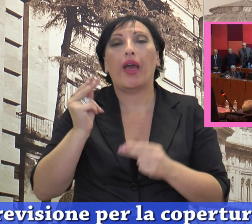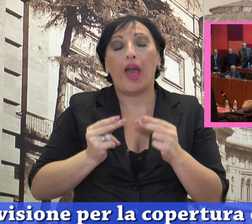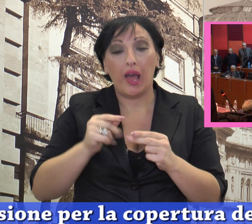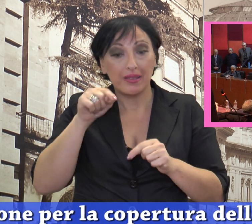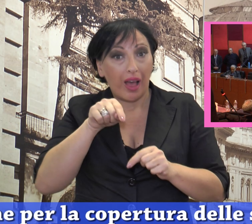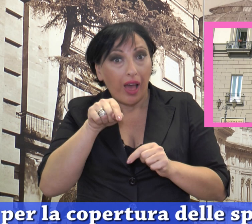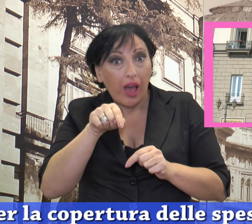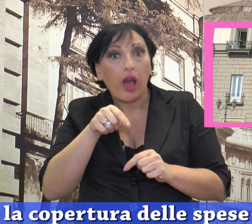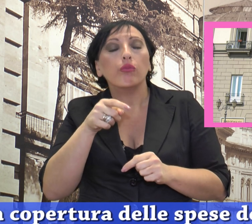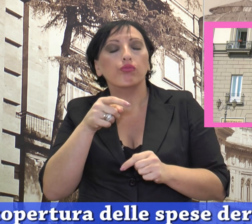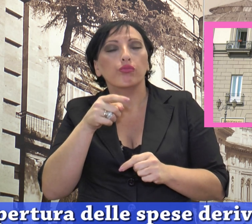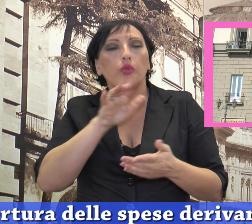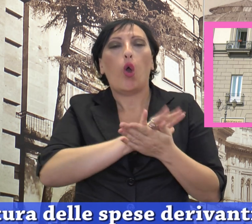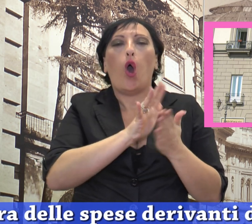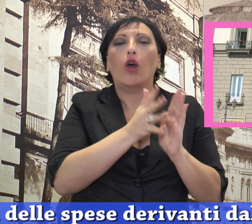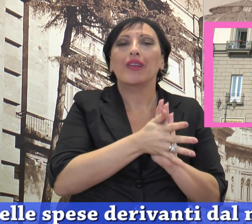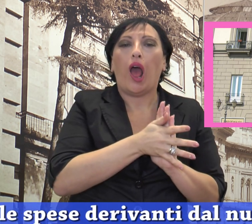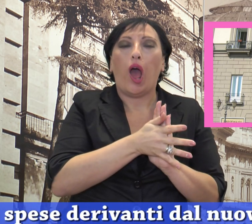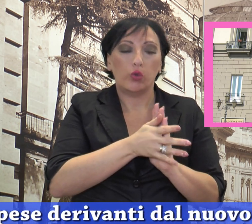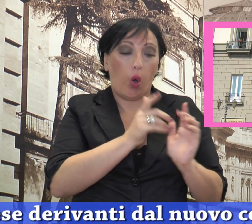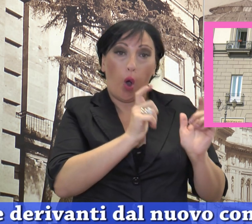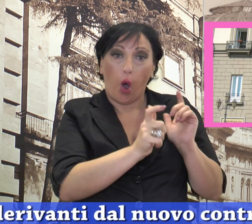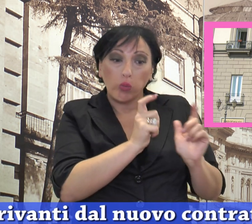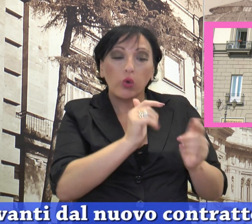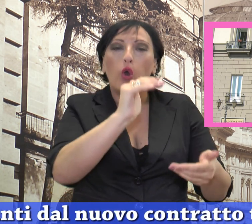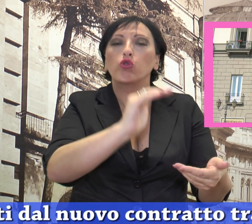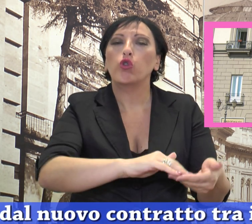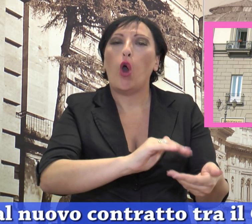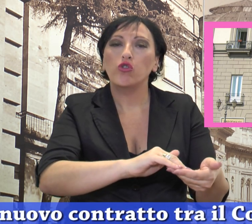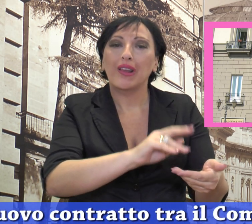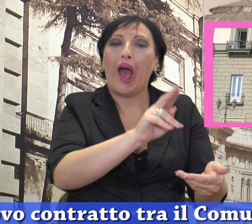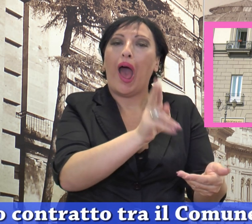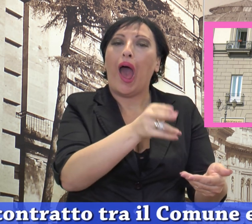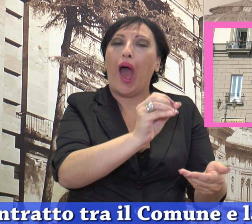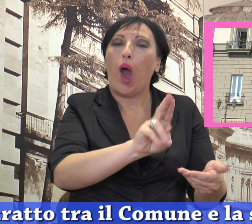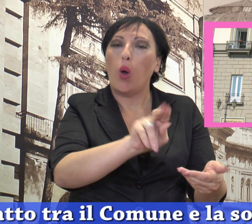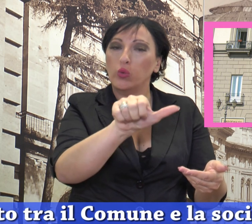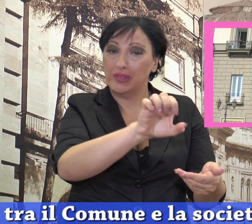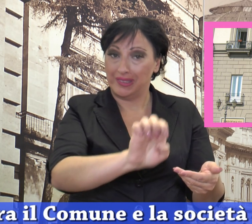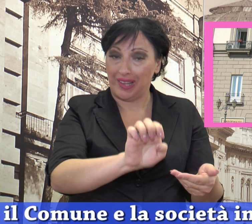nuovo contratto tra il Comune e la società in-house Napoli Servizi.